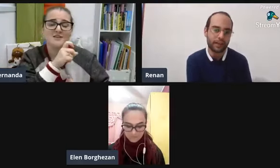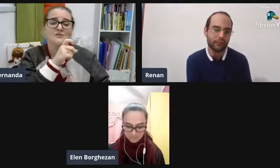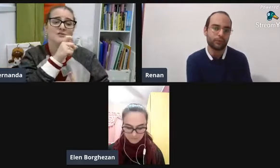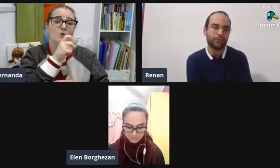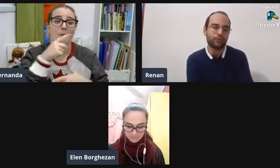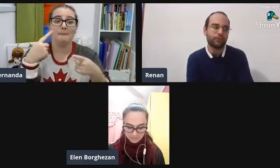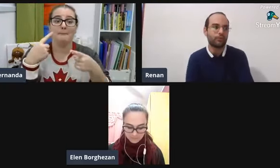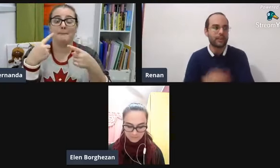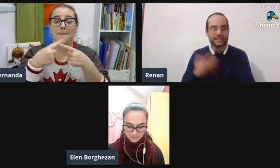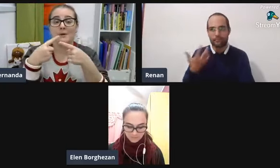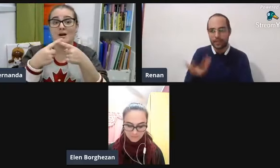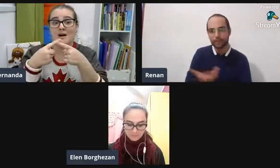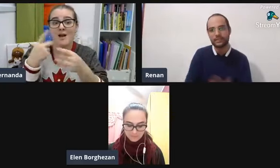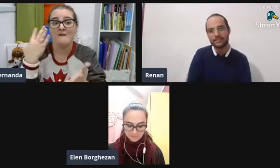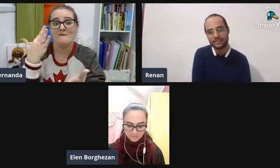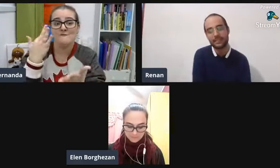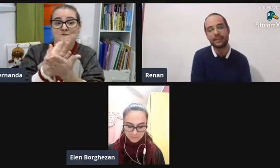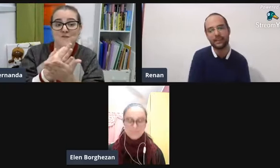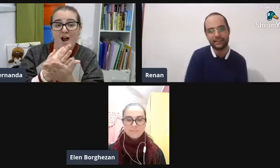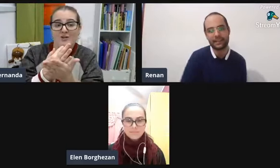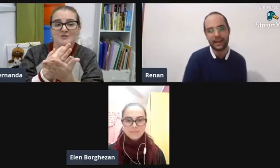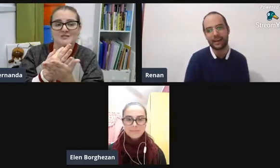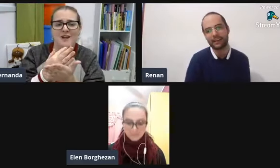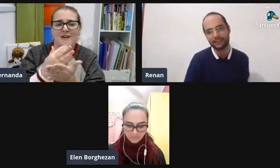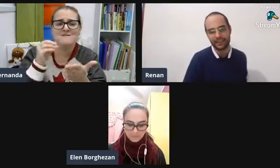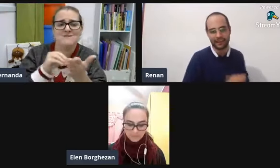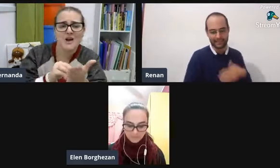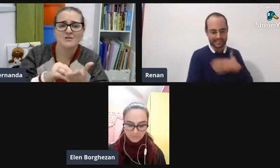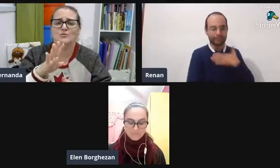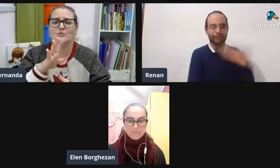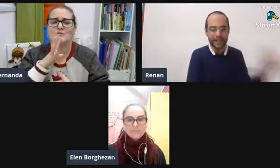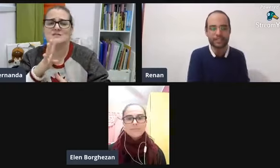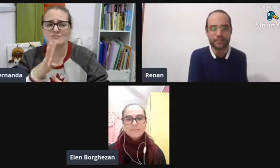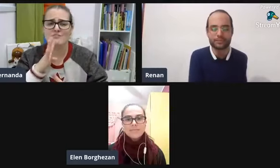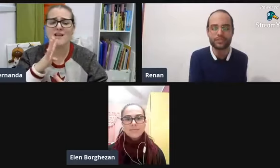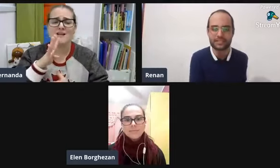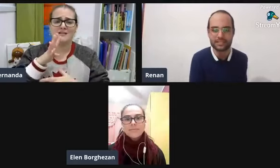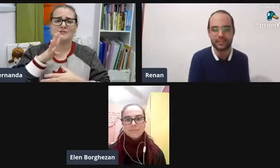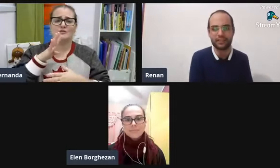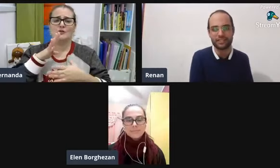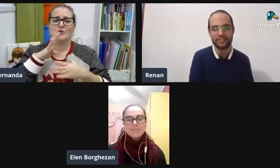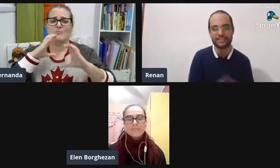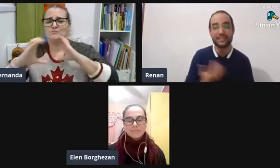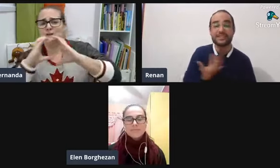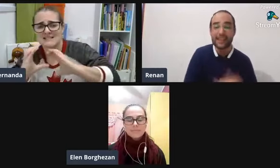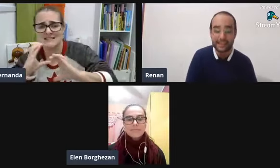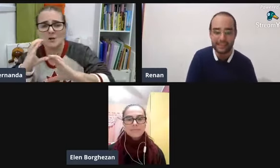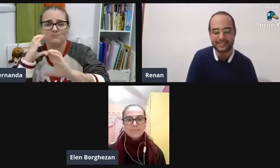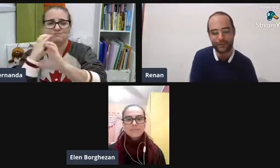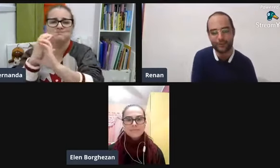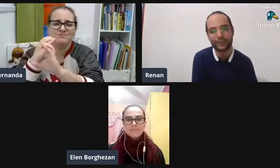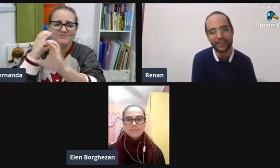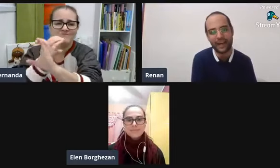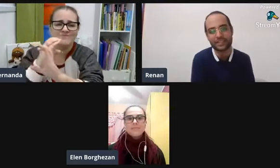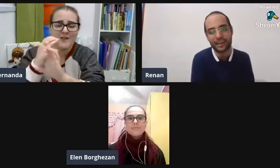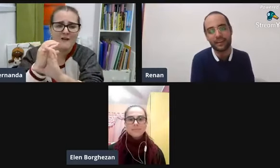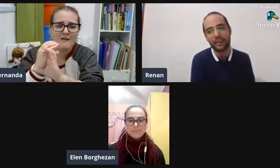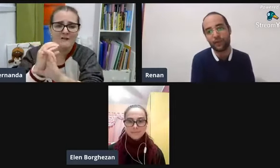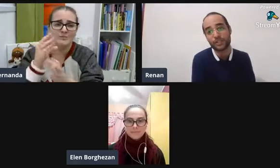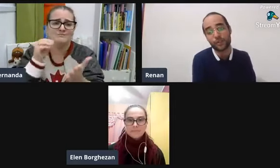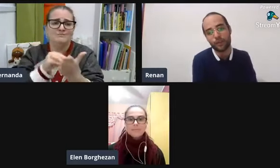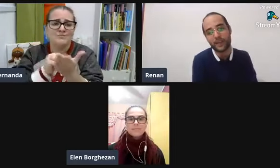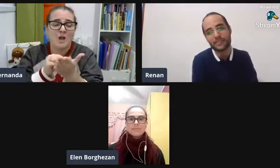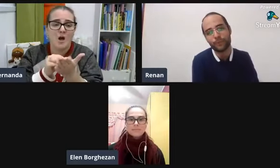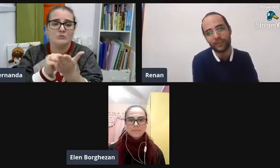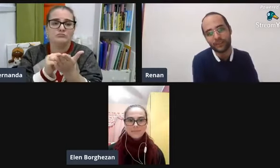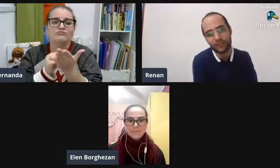falta né, do conhecimento em si e dessa vontade mesmo de se inserir nessa comunidade, né?